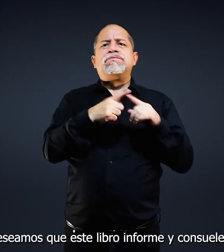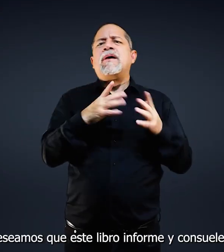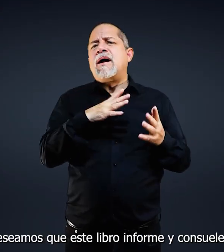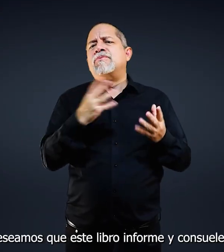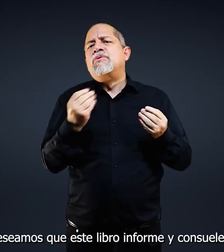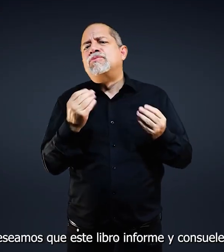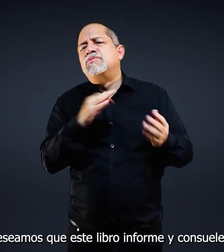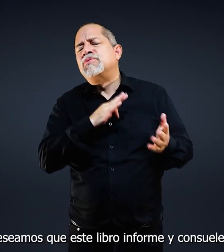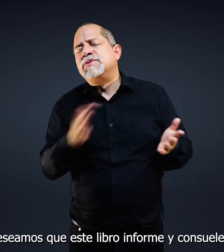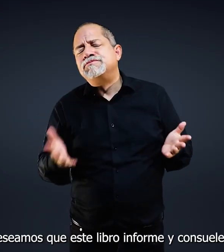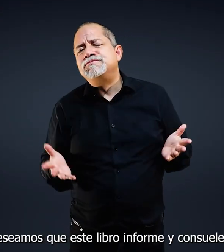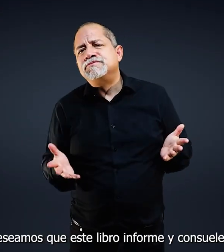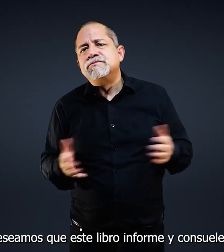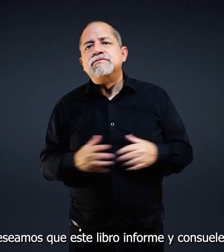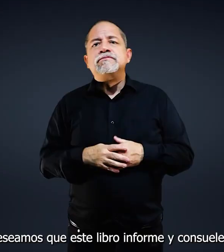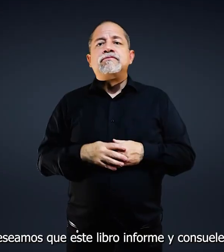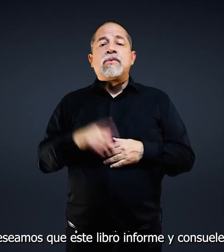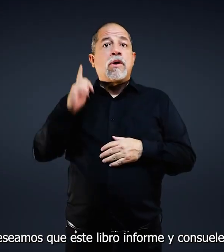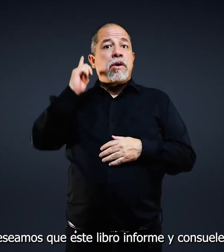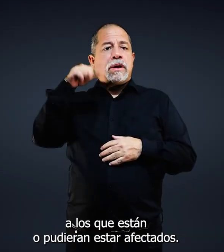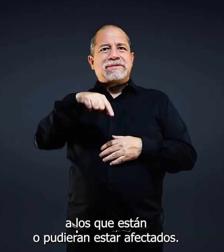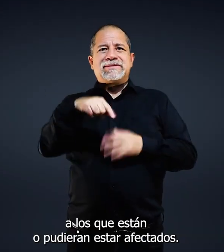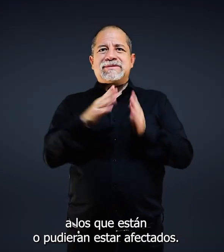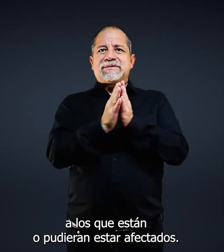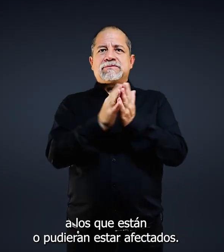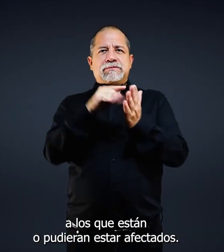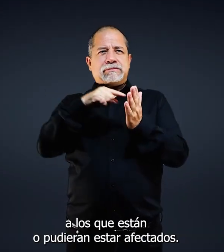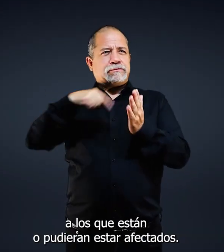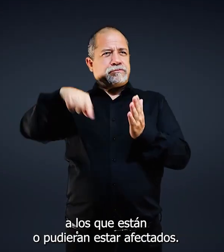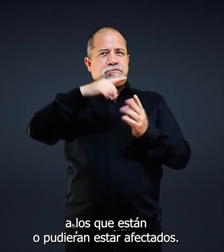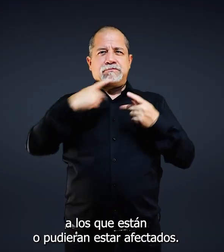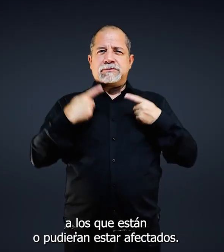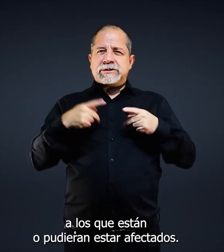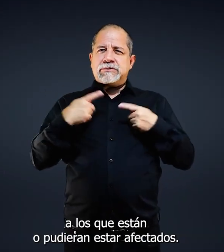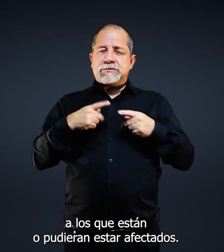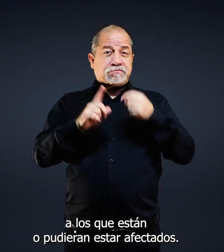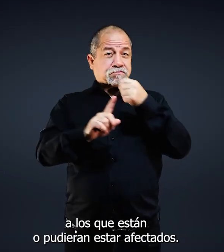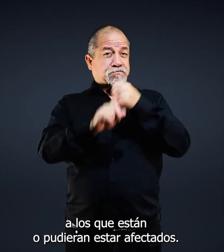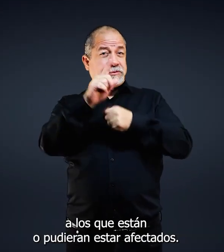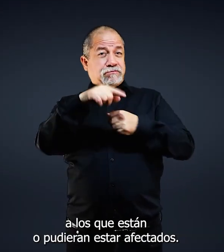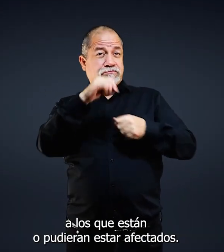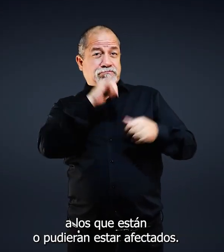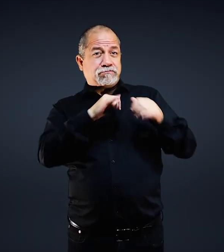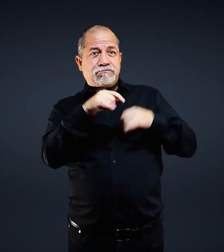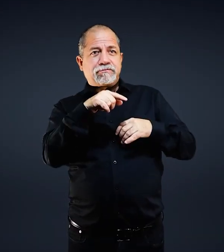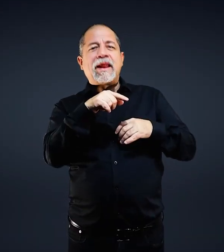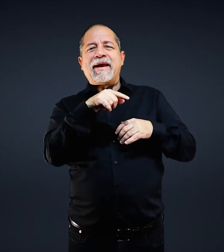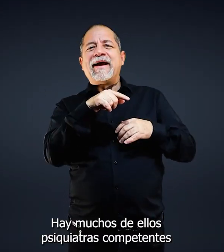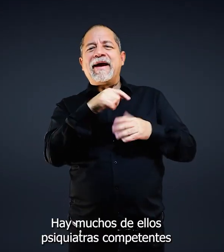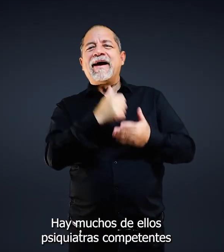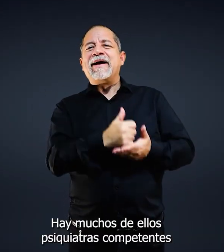que este libro informe y consuele a los que están o pudieran estar afectados. Hay muchos de